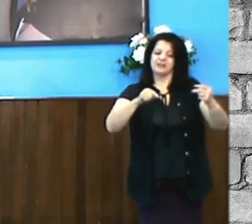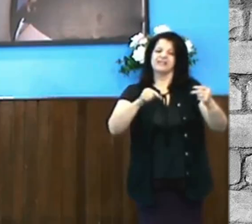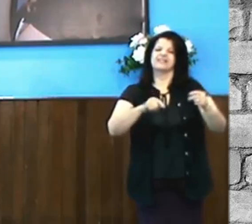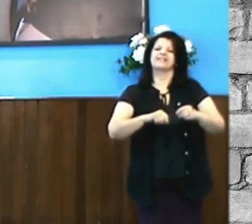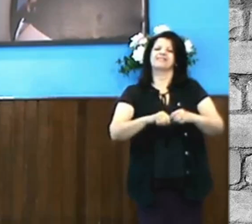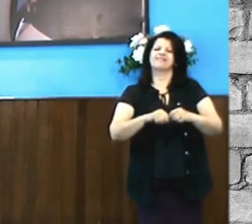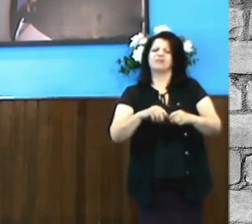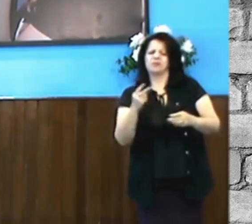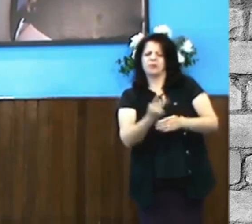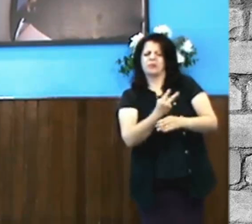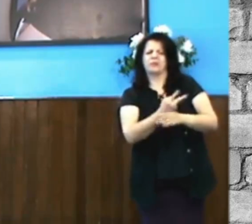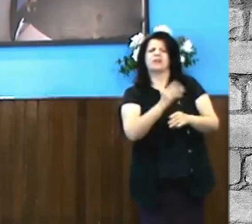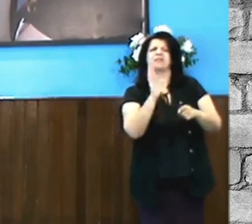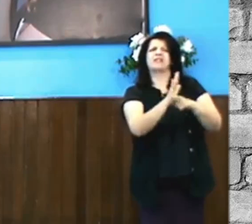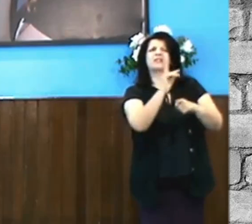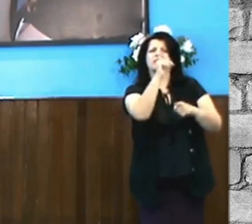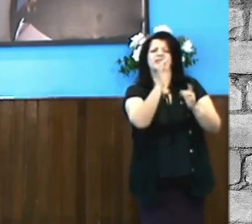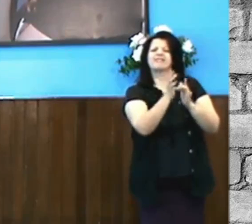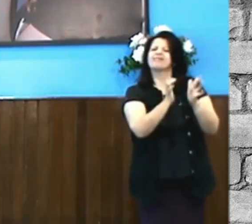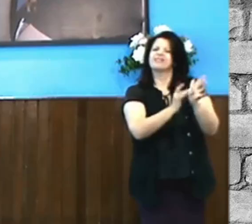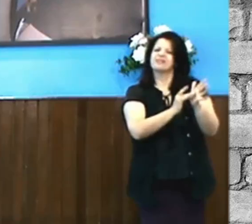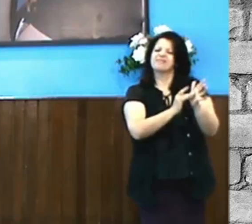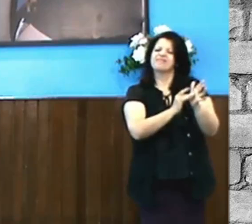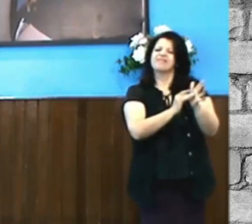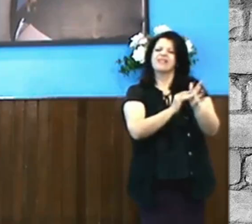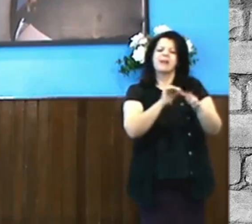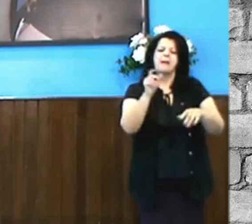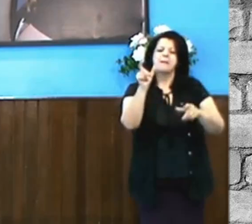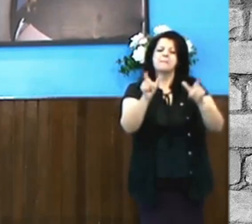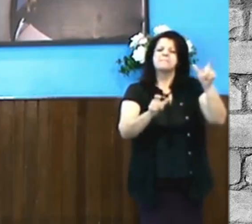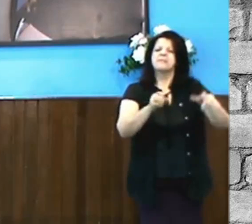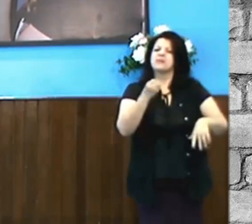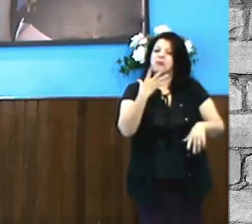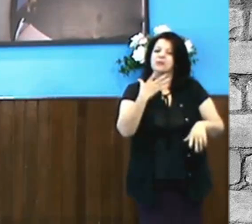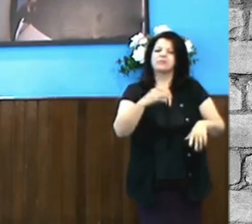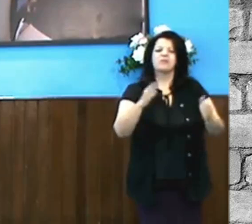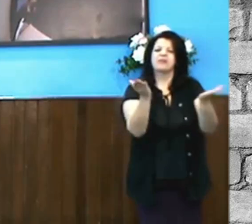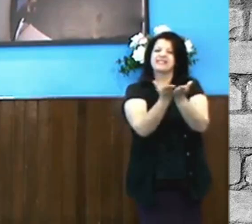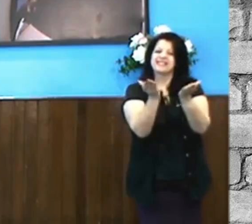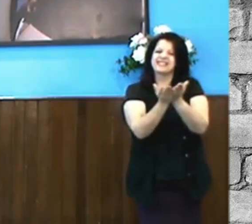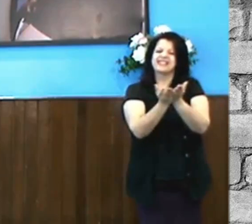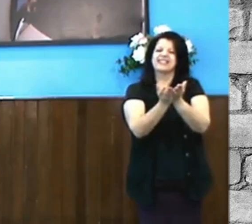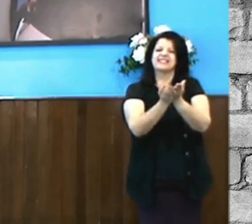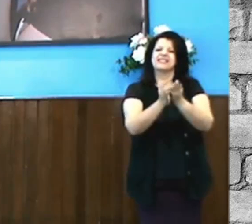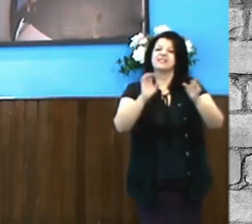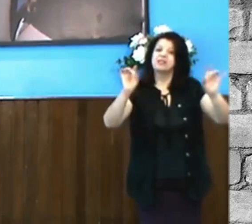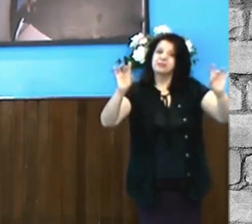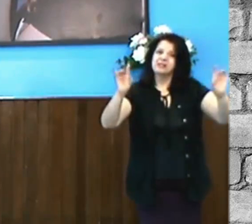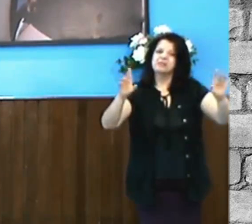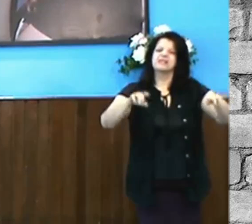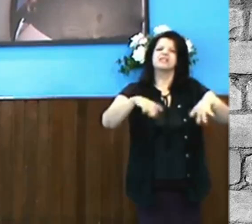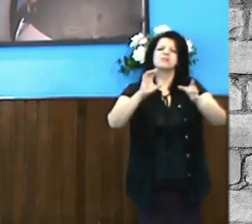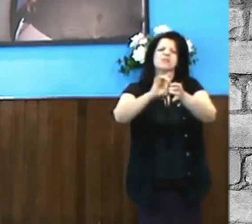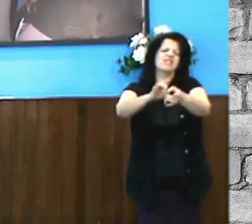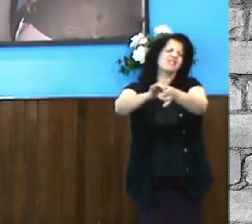Os grandes homens e mulheres de Deus foram quem foram devido ao que deixaram para trás. Portanto, eu quero te convidar